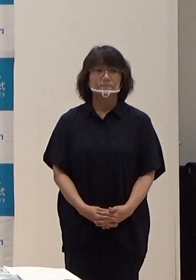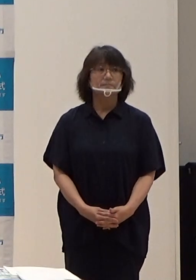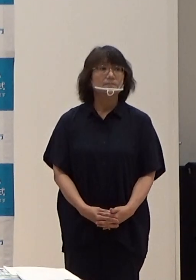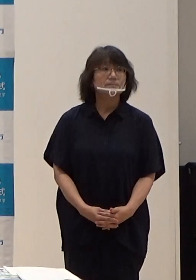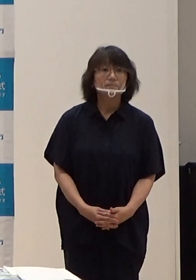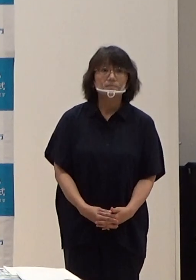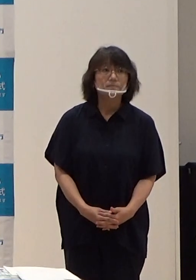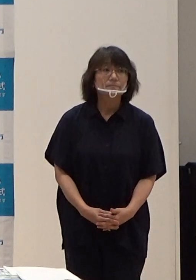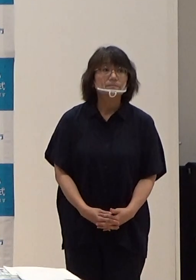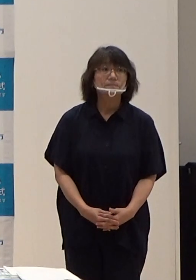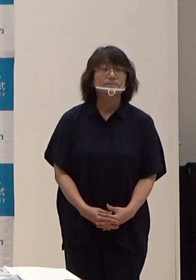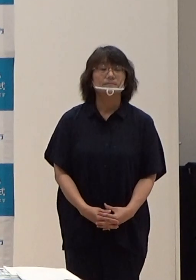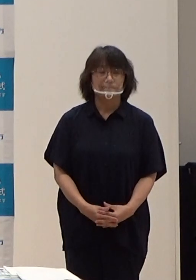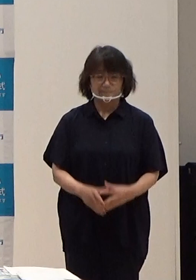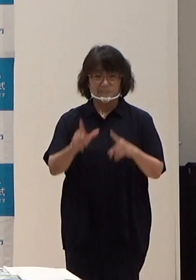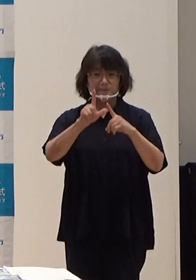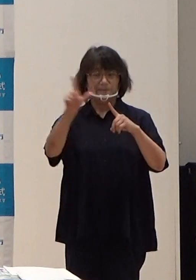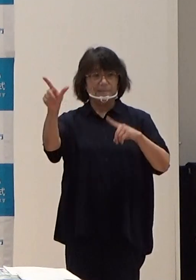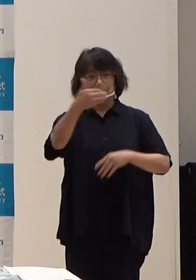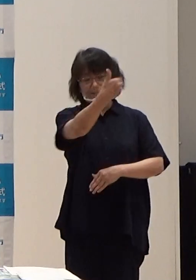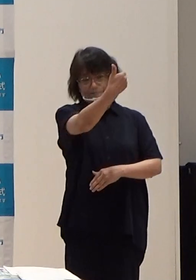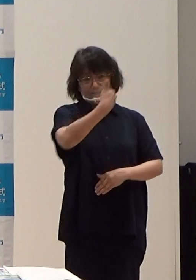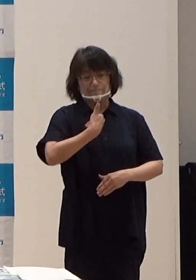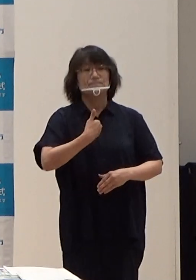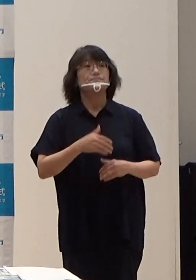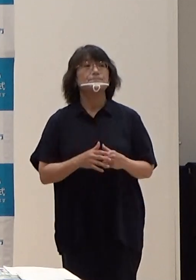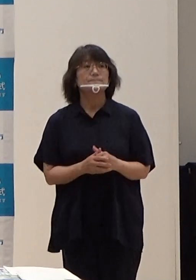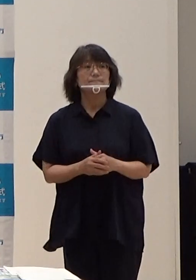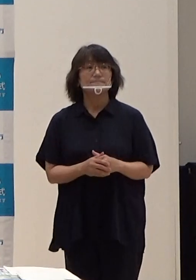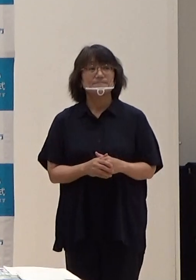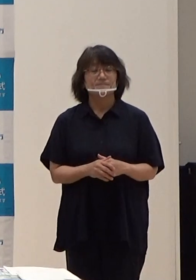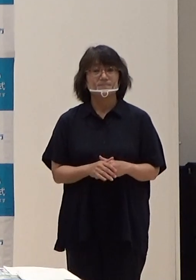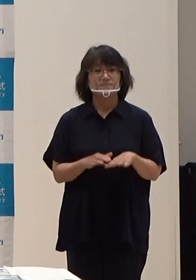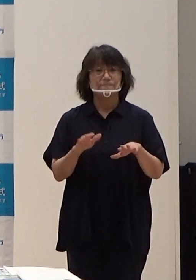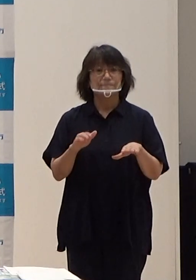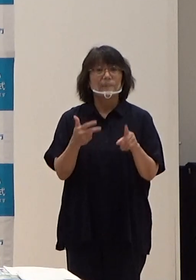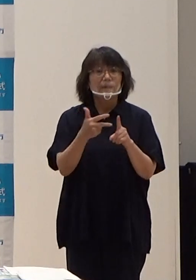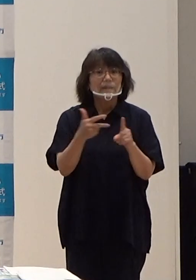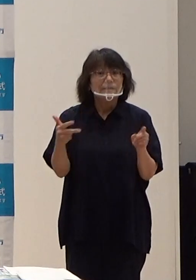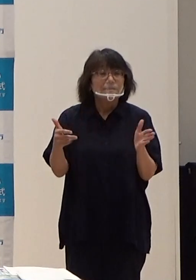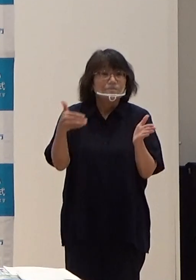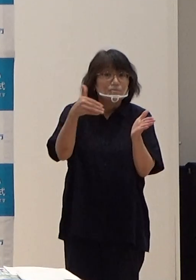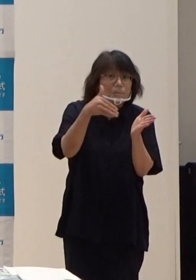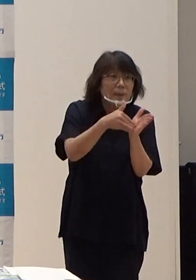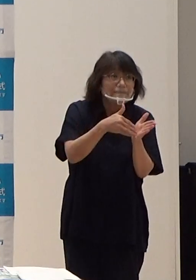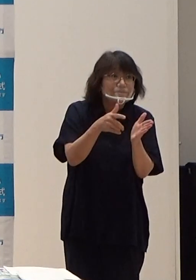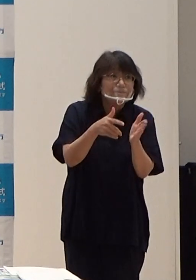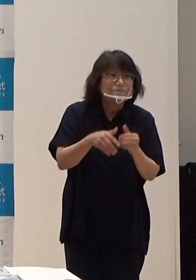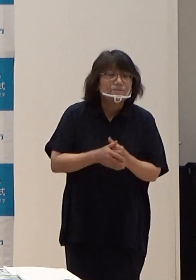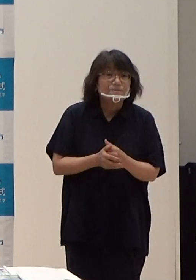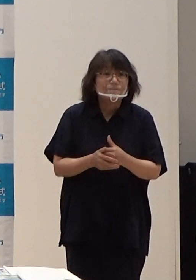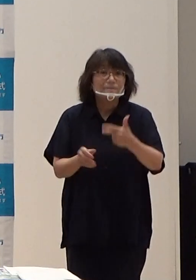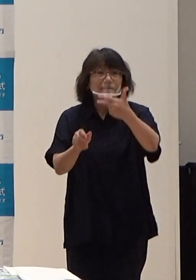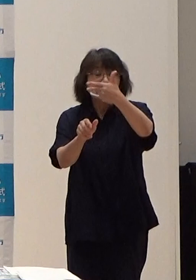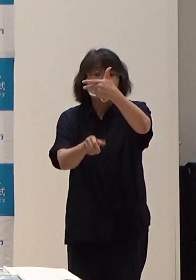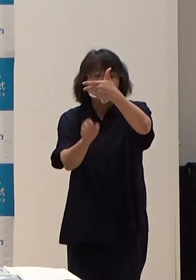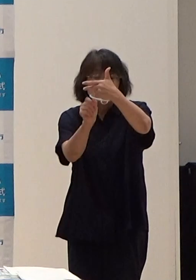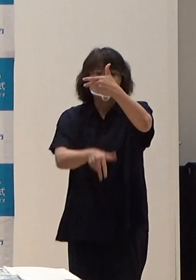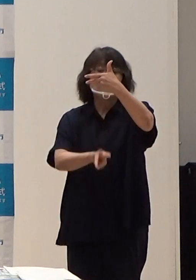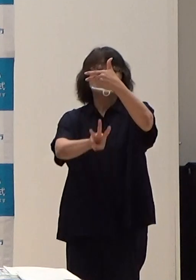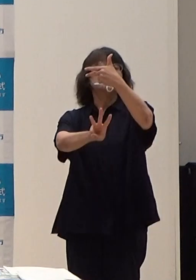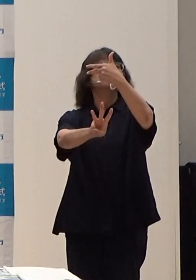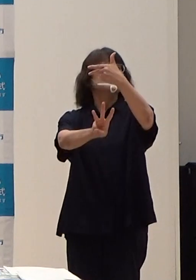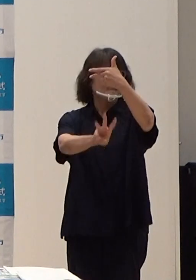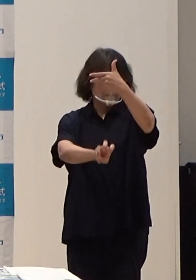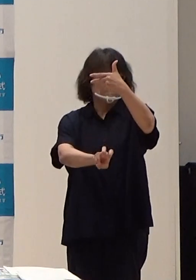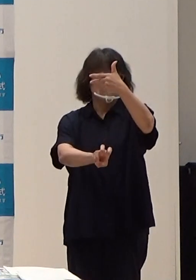すみません、 NHK の添田と申します。今週末なんですけれども、30日でガス爆発の事故から